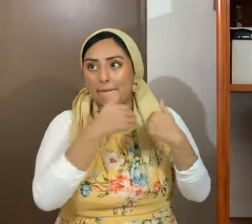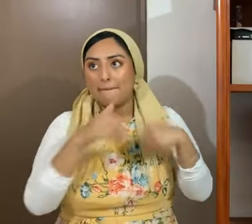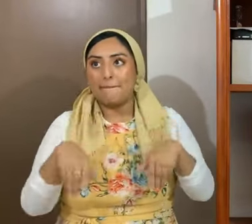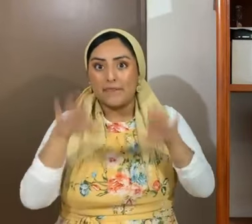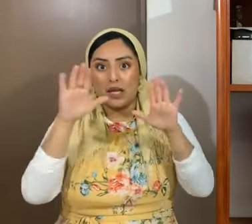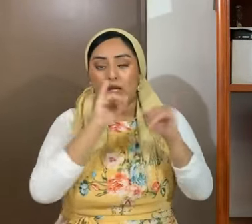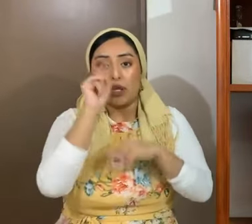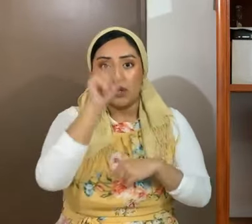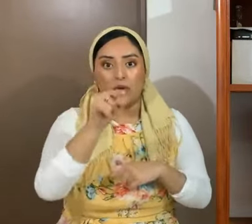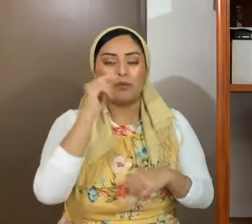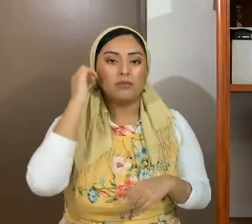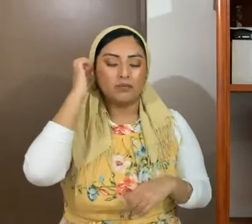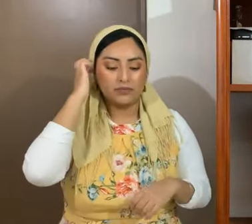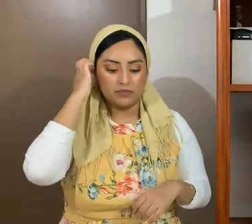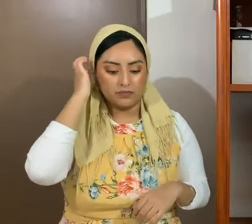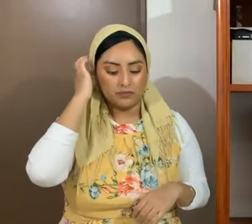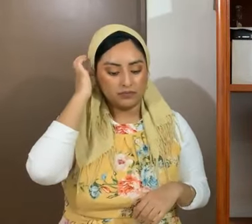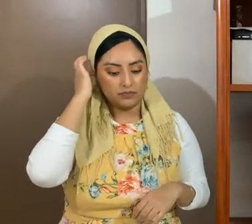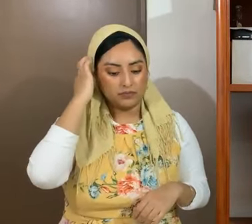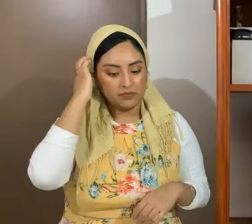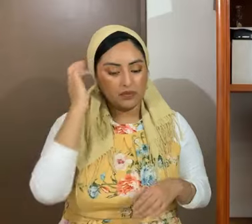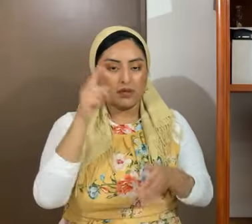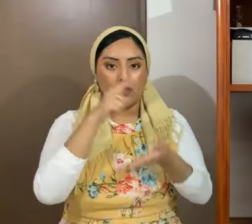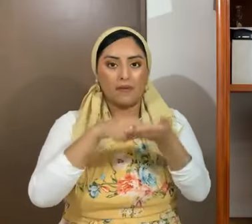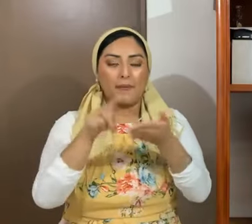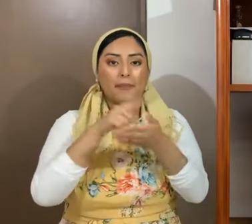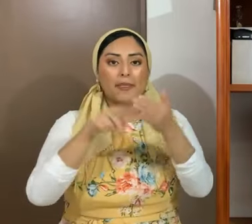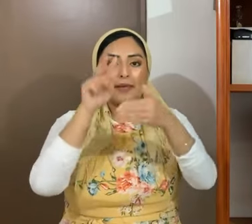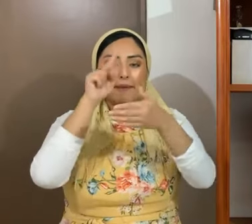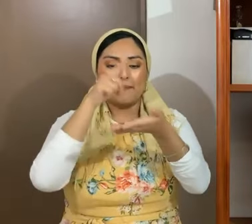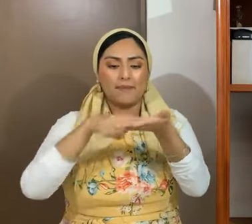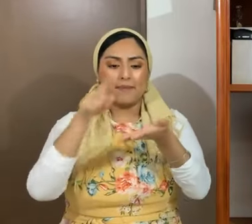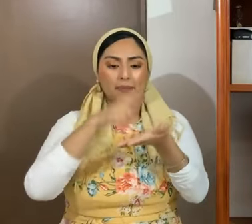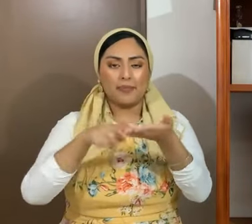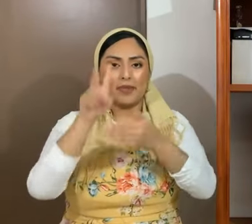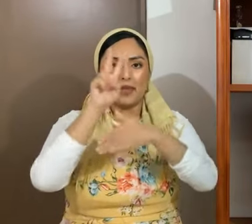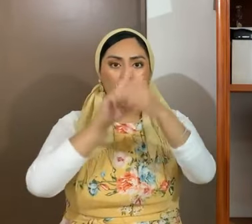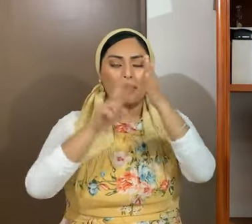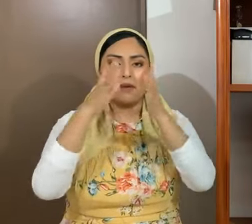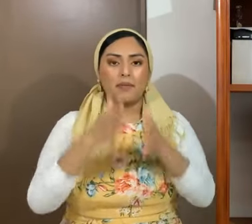escogidos como tú. Vamos al libro del profeta Isaías, vamos a Isaías